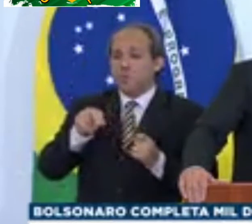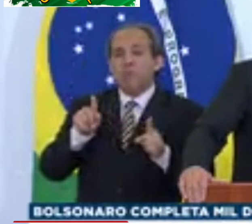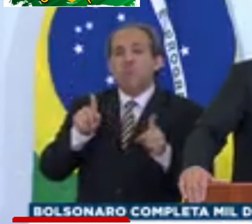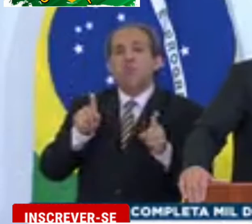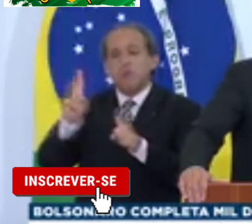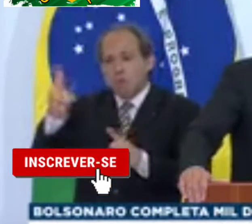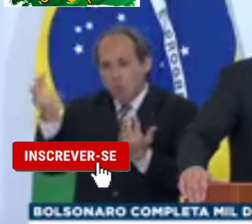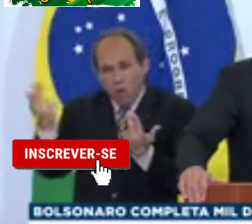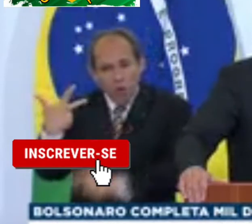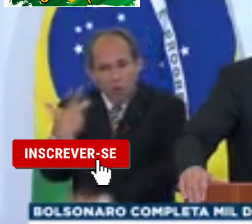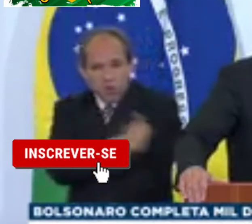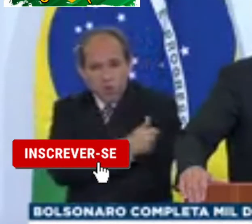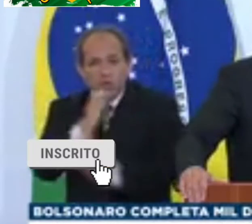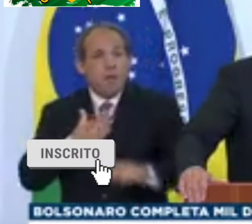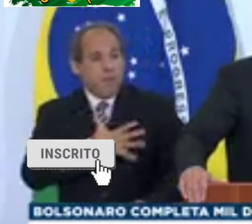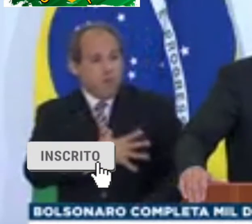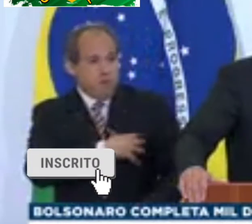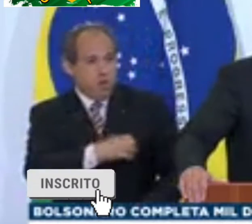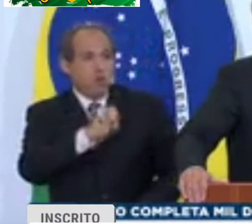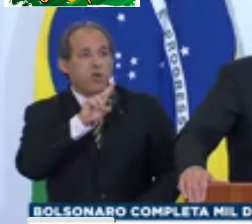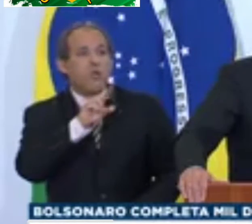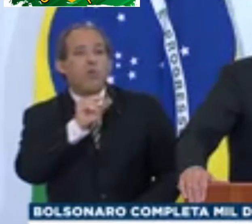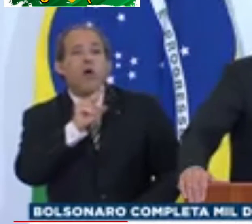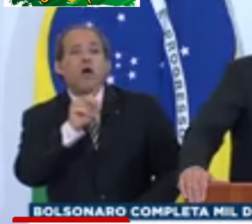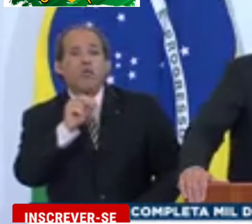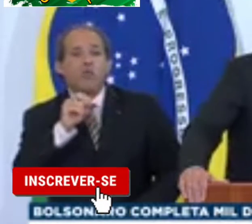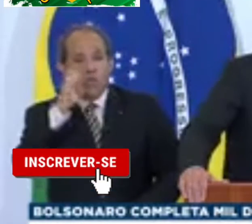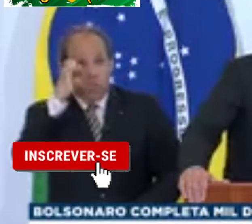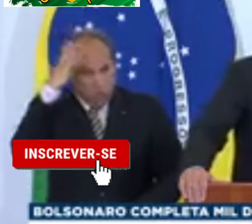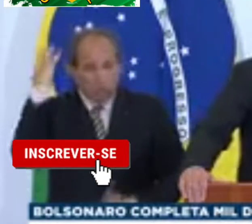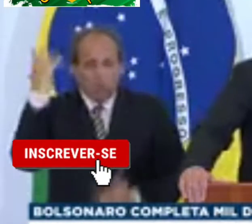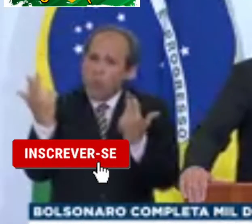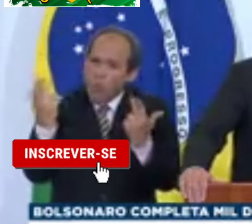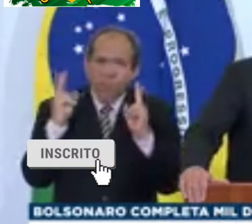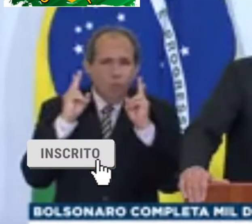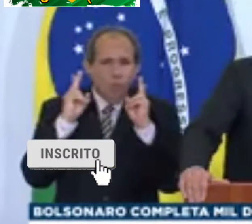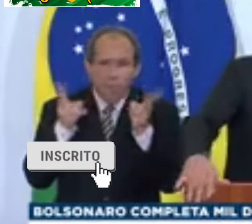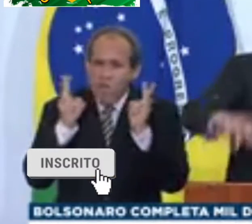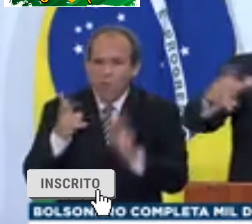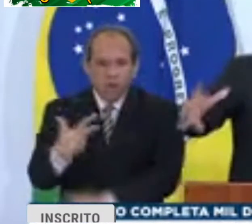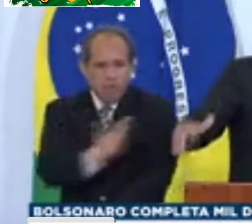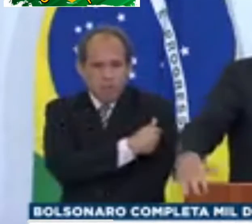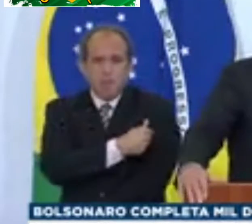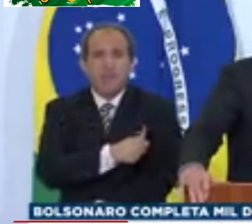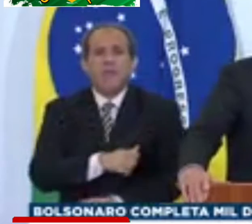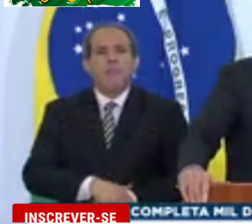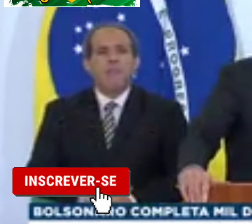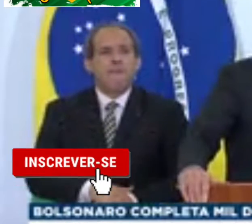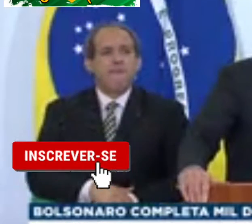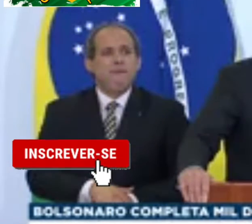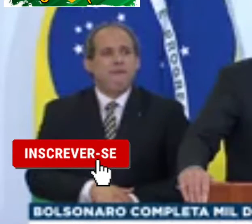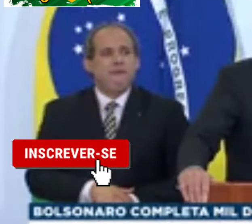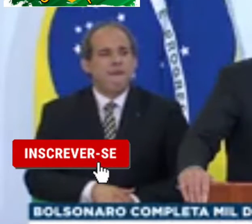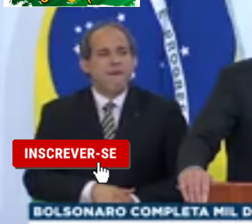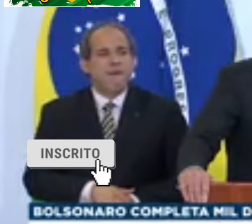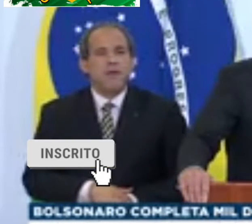coisa. O meu filho, Eduardo Bolsonaro, a mesma coisa. Ainda uma grande incógnita nisso